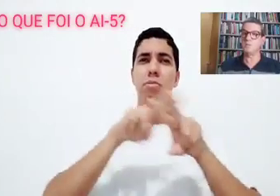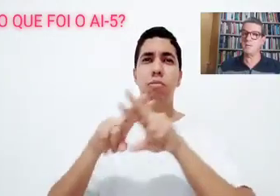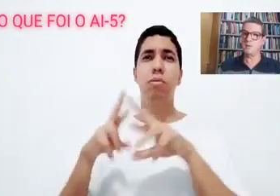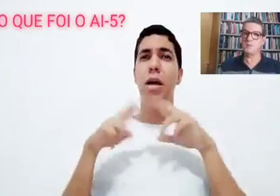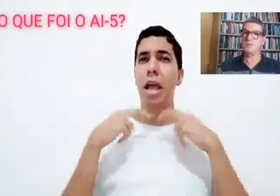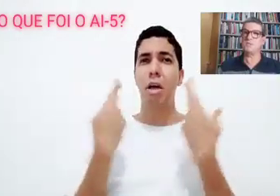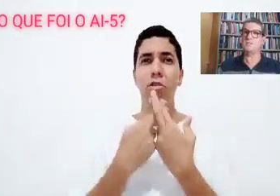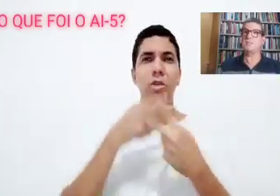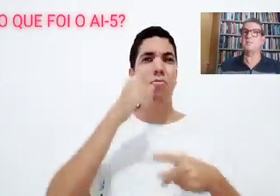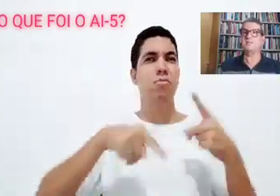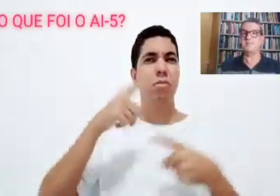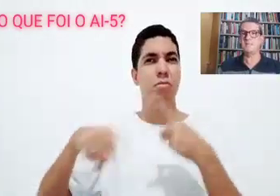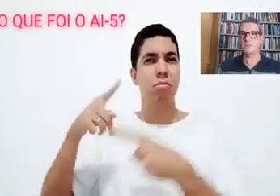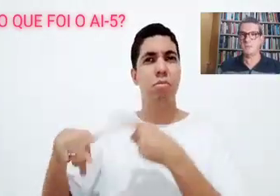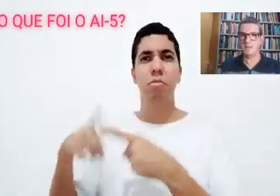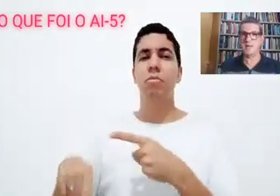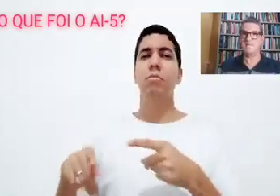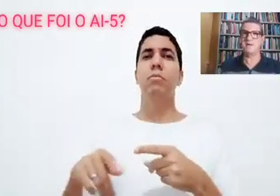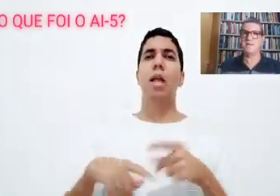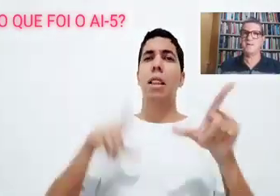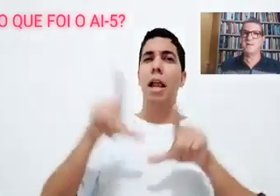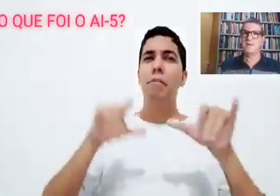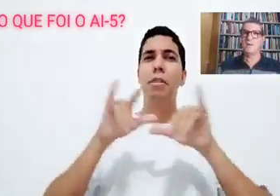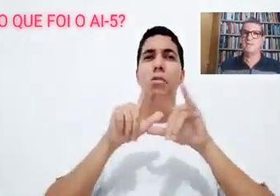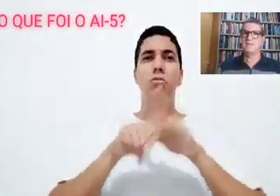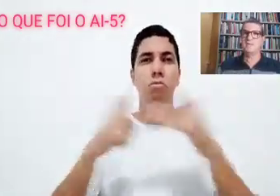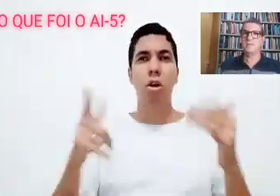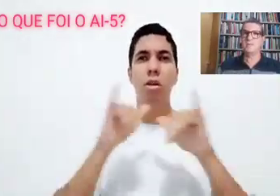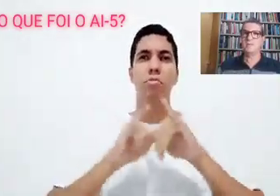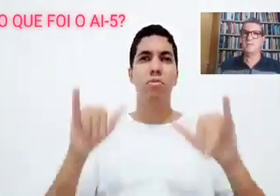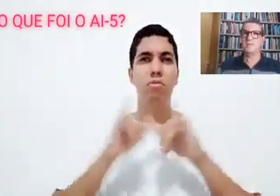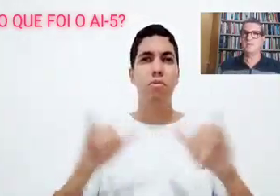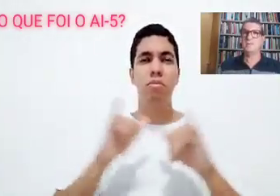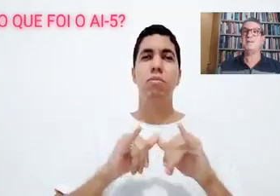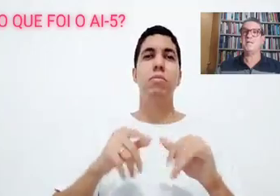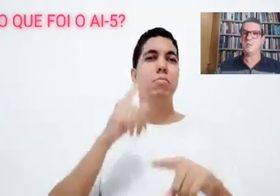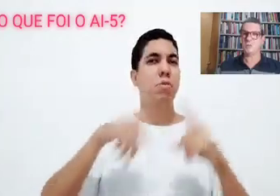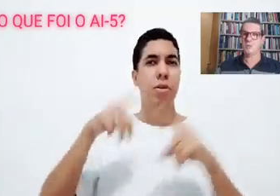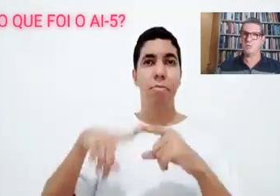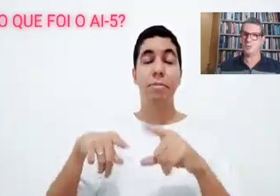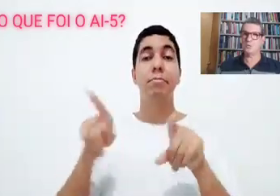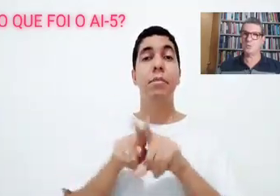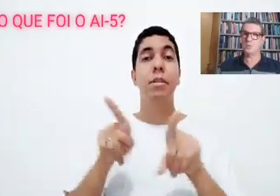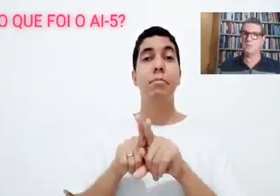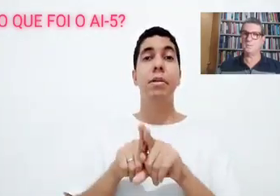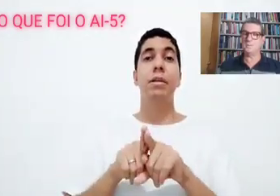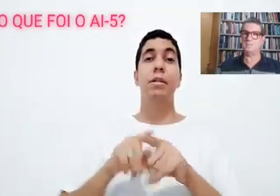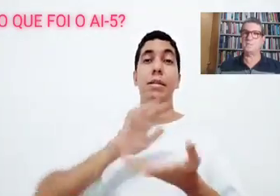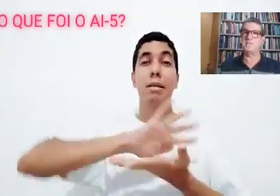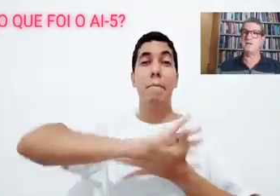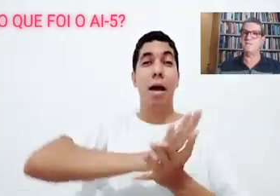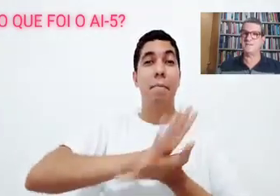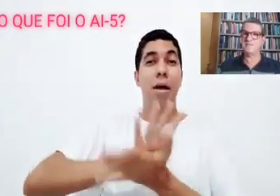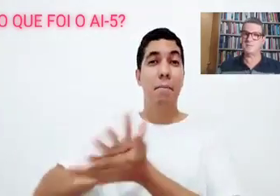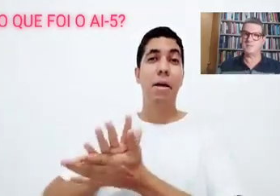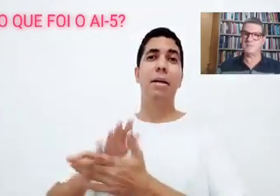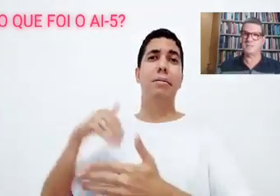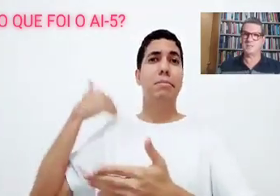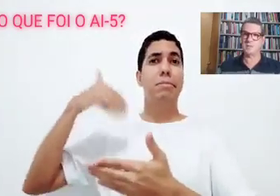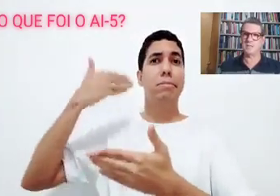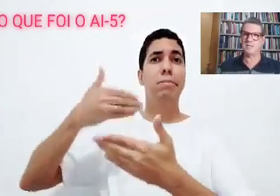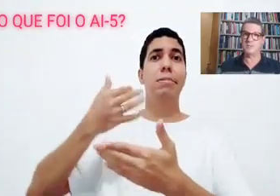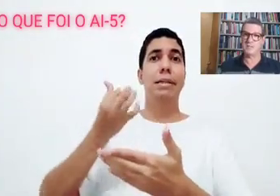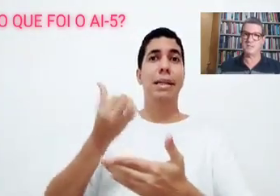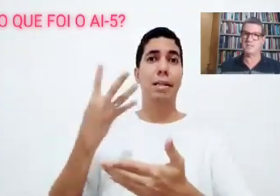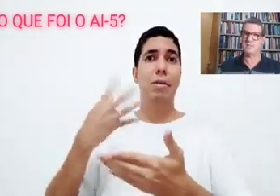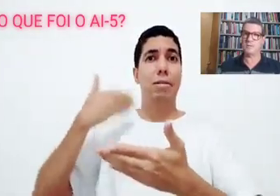opositores, de proibir reuniões, de estabelecer censura prévia. O AI-5 banalizou a tortura, que já vinha sendo